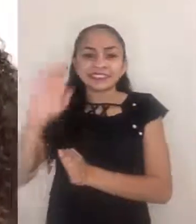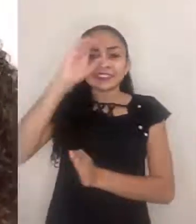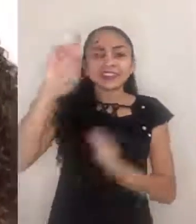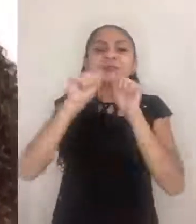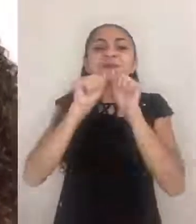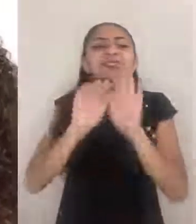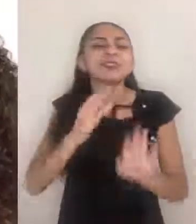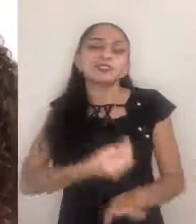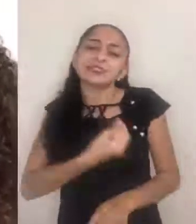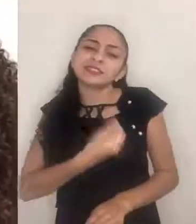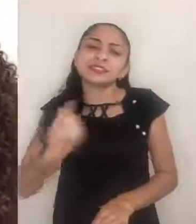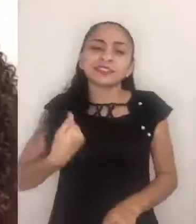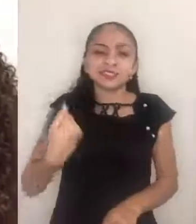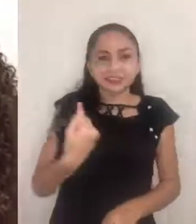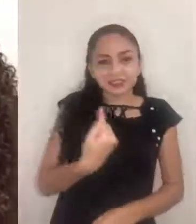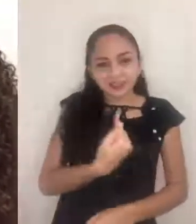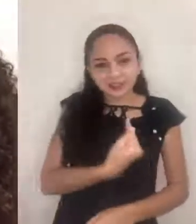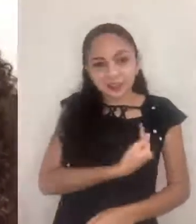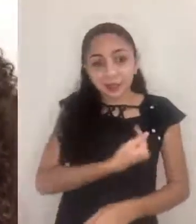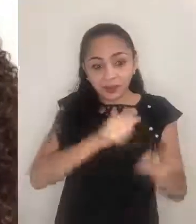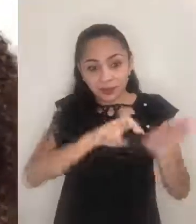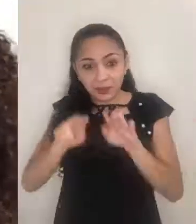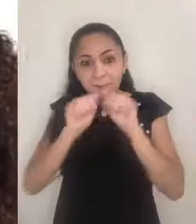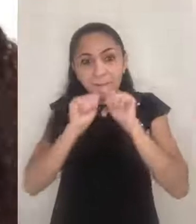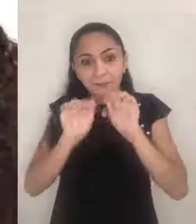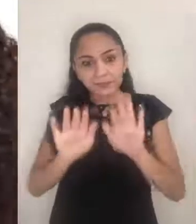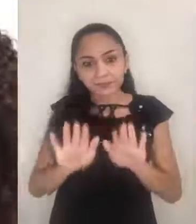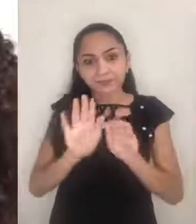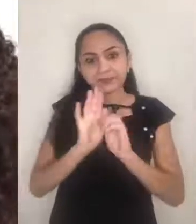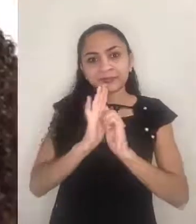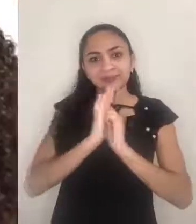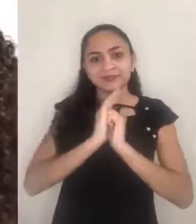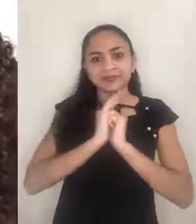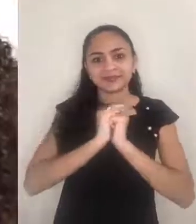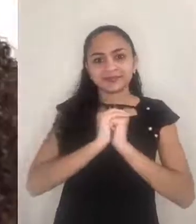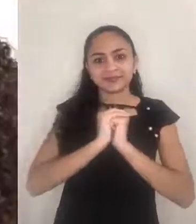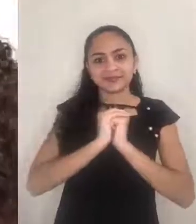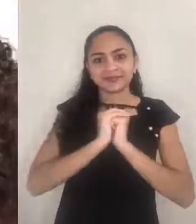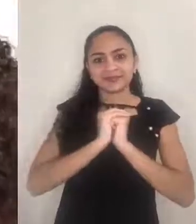Deus abençoe a nossa vida e que você tenha uma semana abençoada.